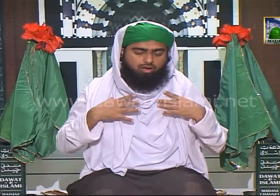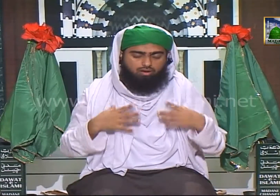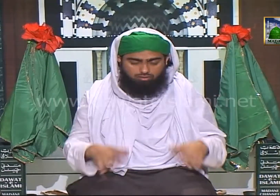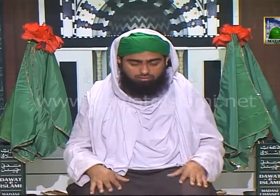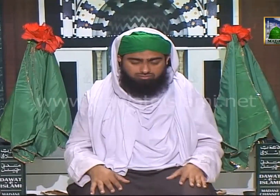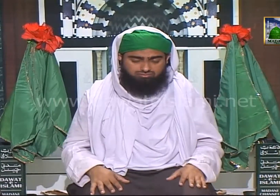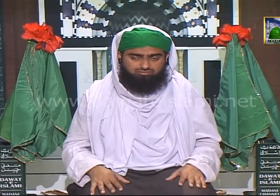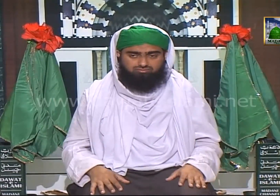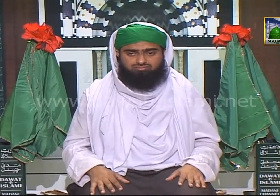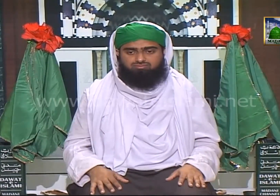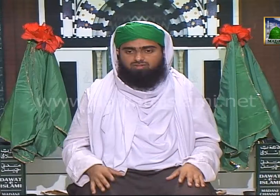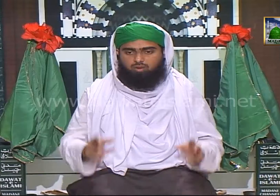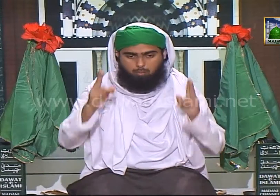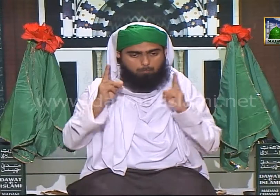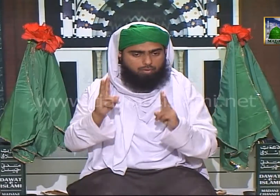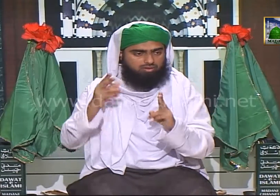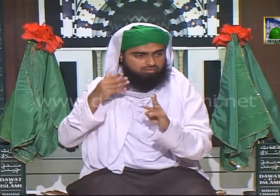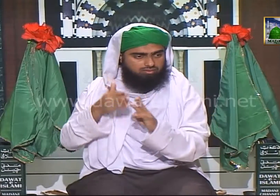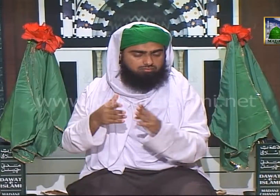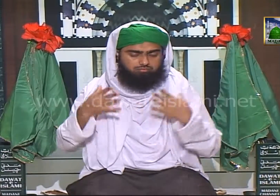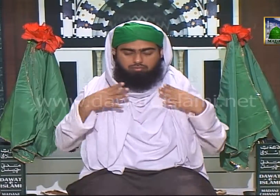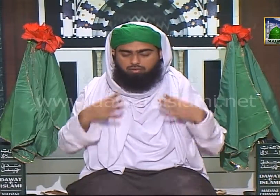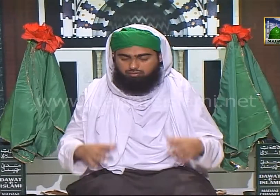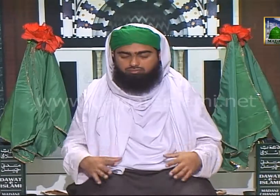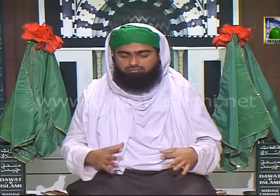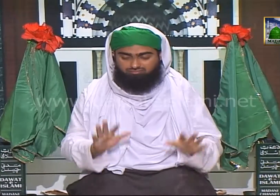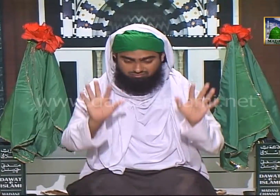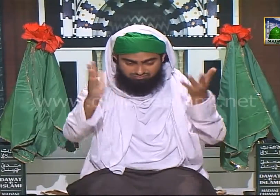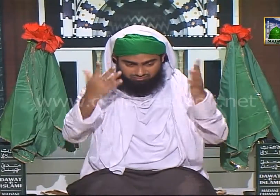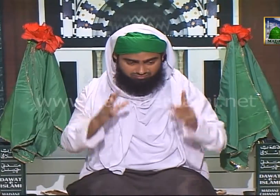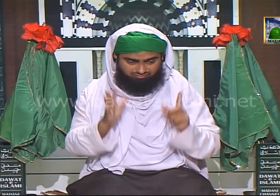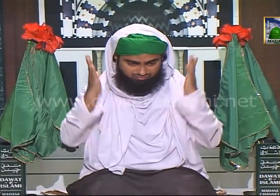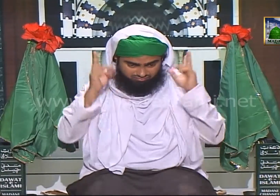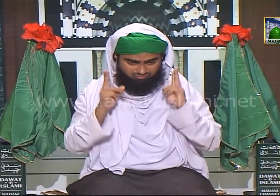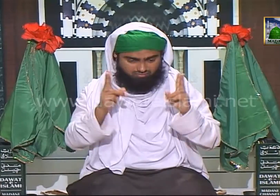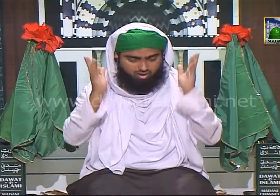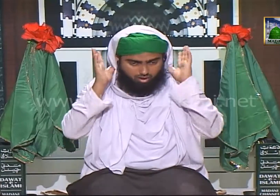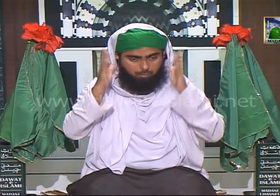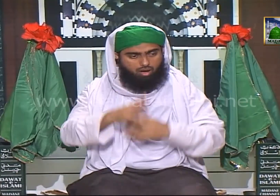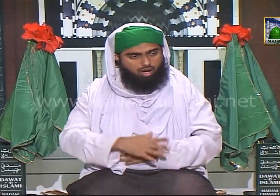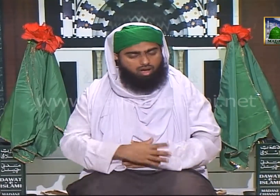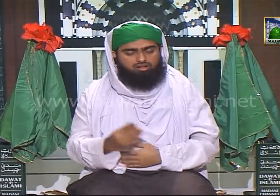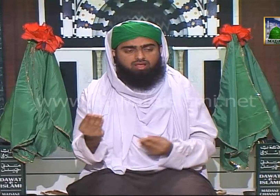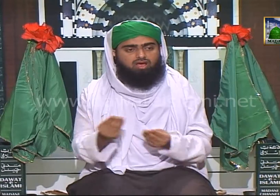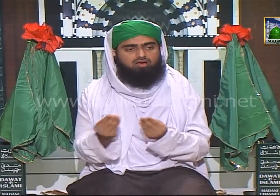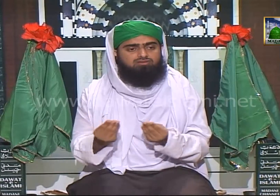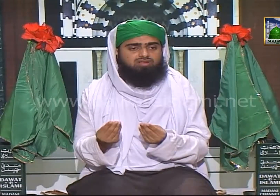لیکن اس میں تو گڑبڑ ہی نہیں ہوتی, امام میں بہت کم ہوتی جاتی, امامت میں ہوتی نہیں, بہت کم گڑبڑ. اگر شریعت کے مطابق کرے تو یہ تو شرط